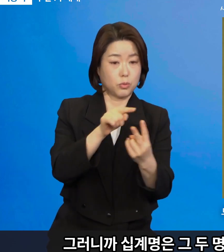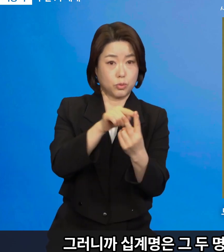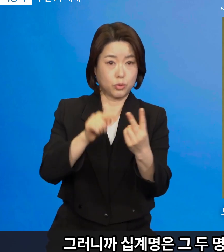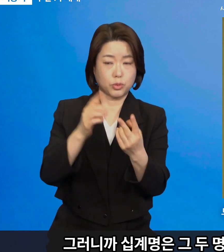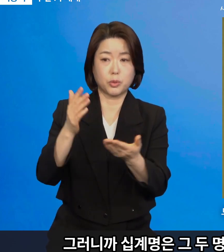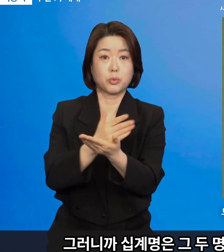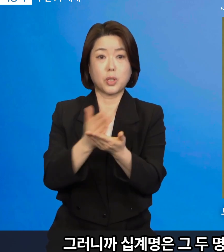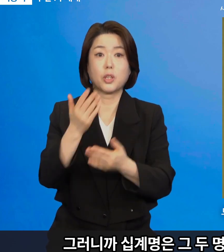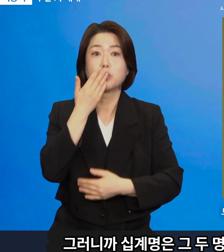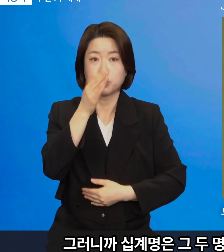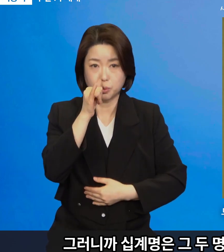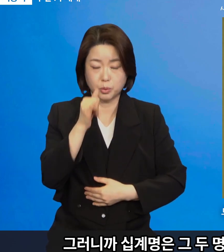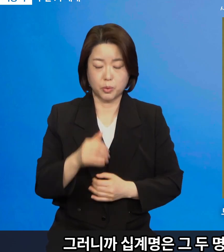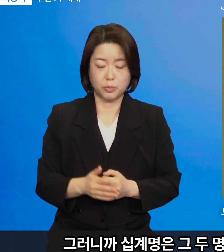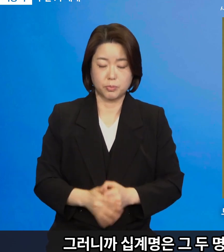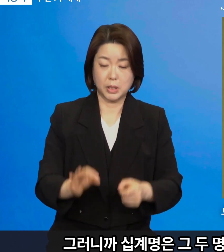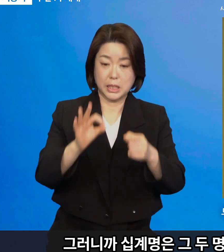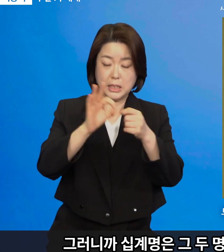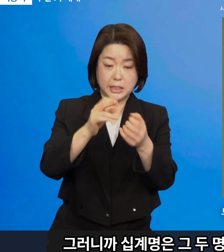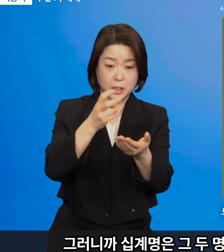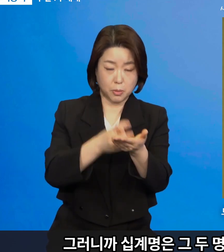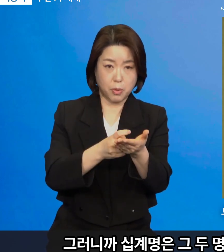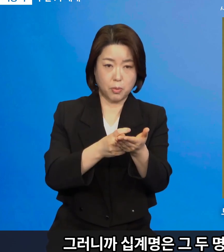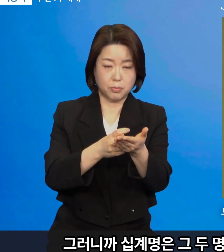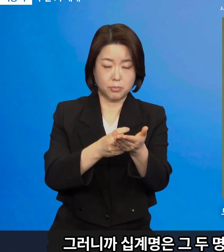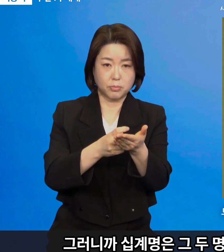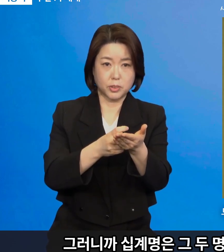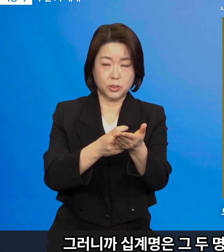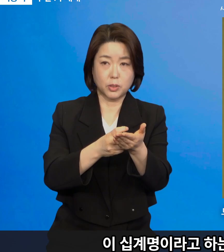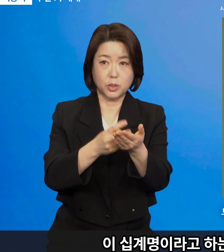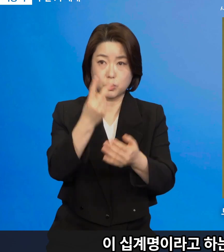십계명은 그 두 명령을 10가지로 늘린 거예요.